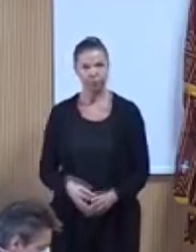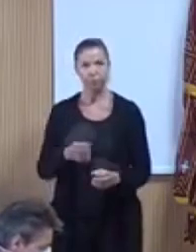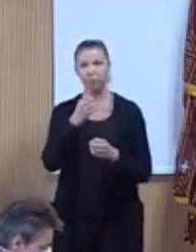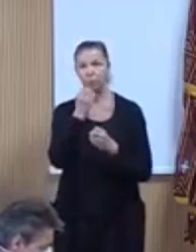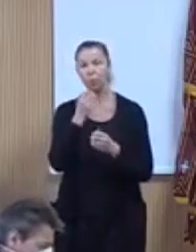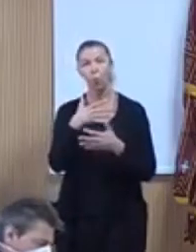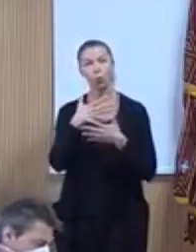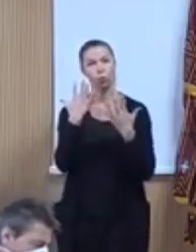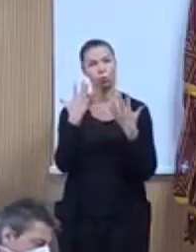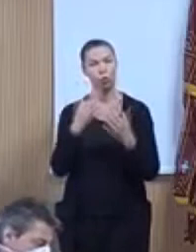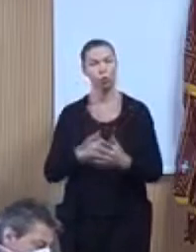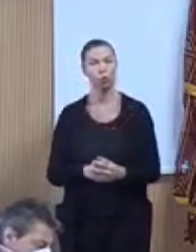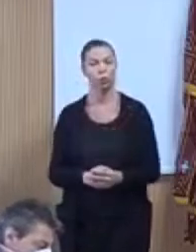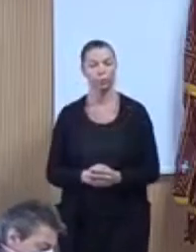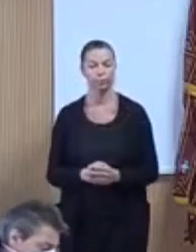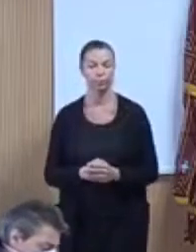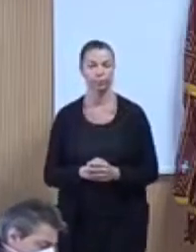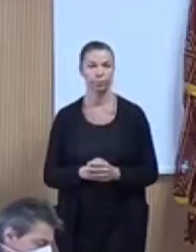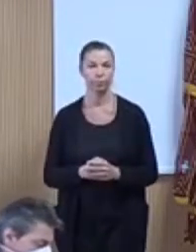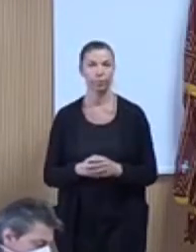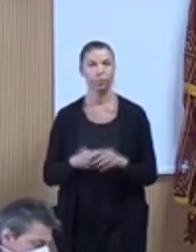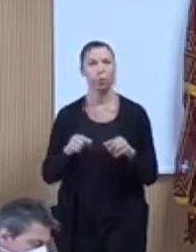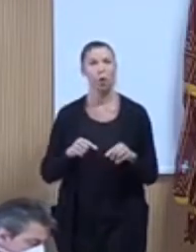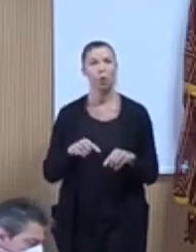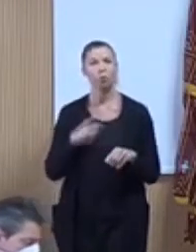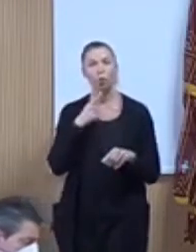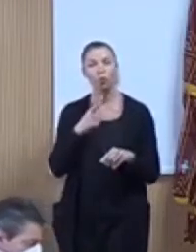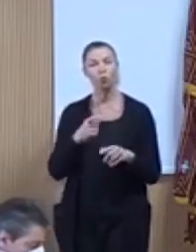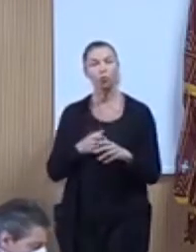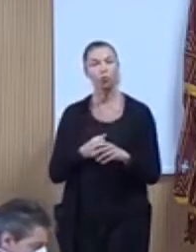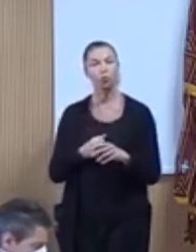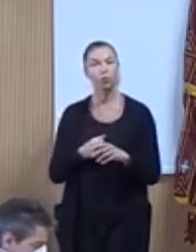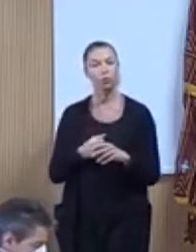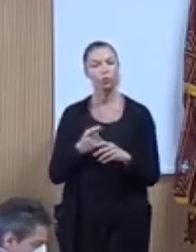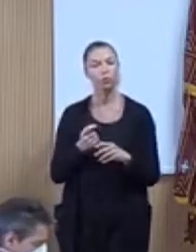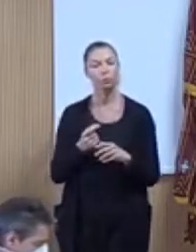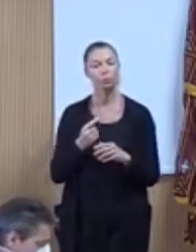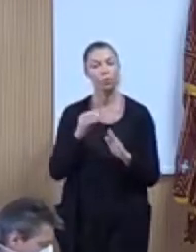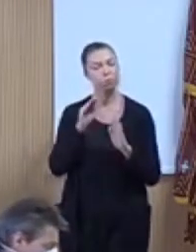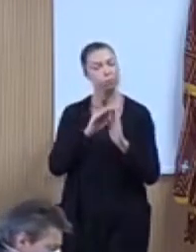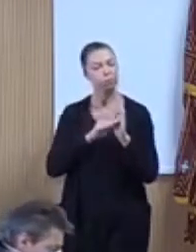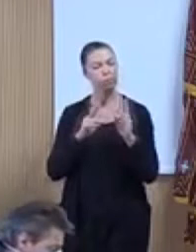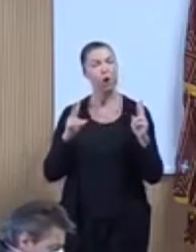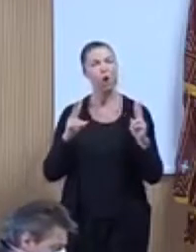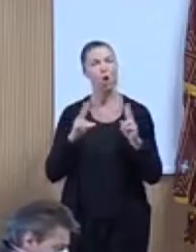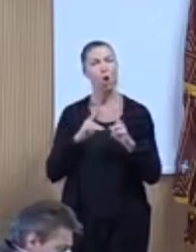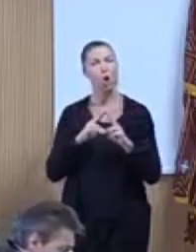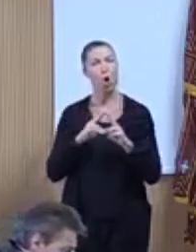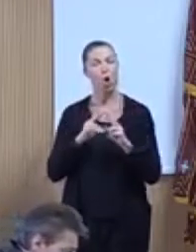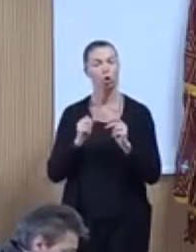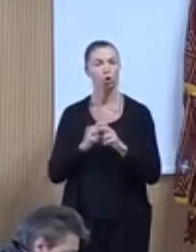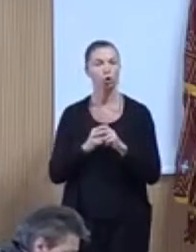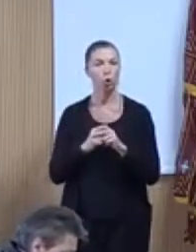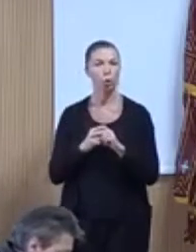allora oggi vi farò un po il resoconto dell'incontro scusate il gioco di parole ho avuto questa mattina con